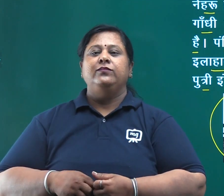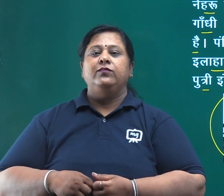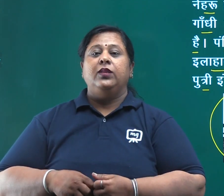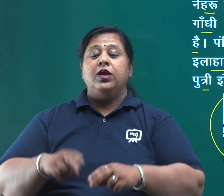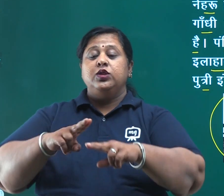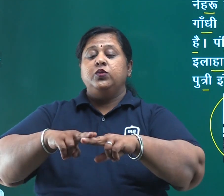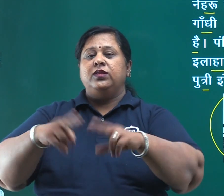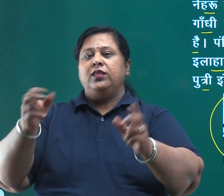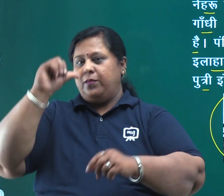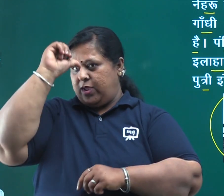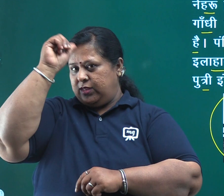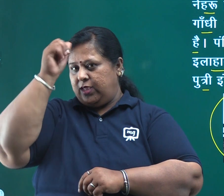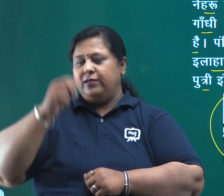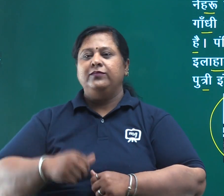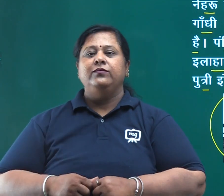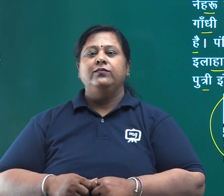स्वतंत्र भारत के